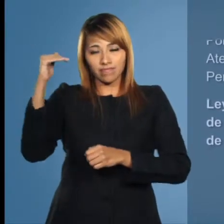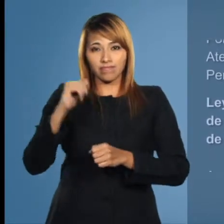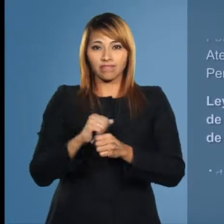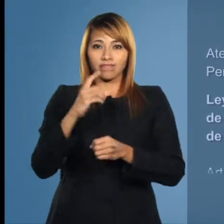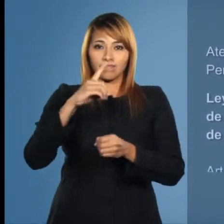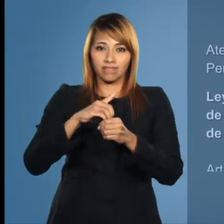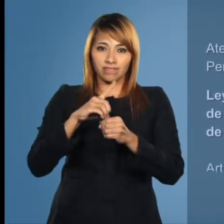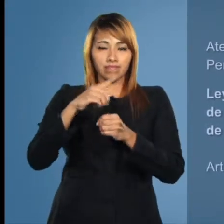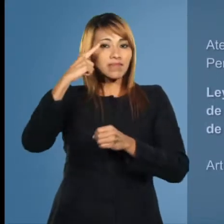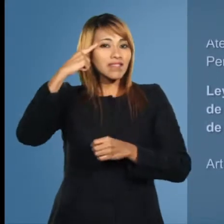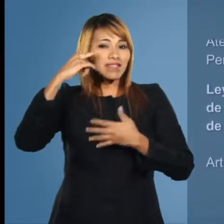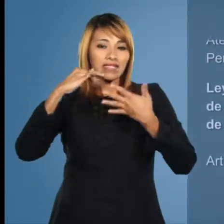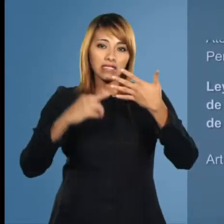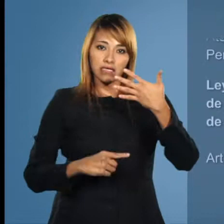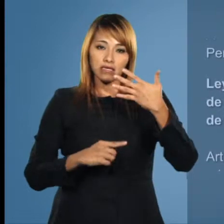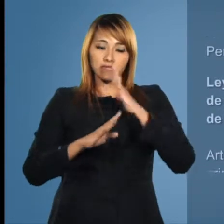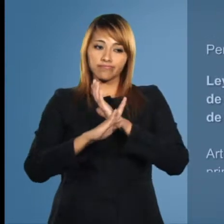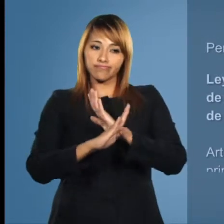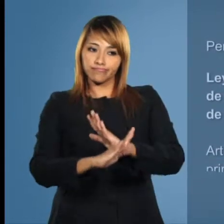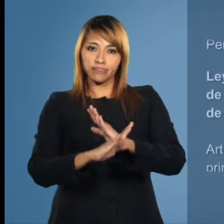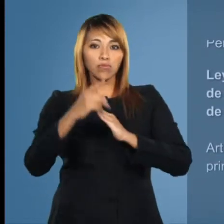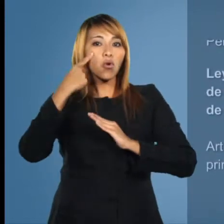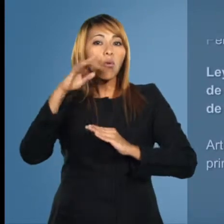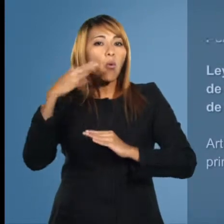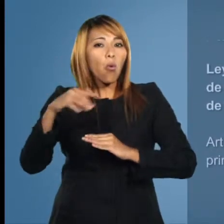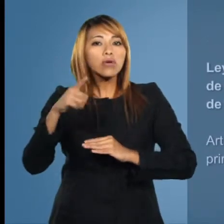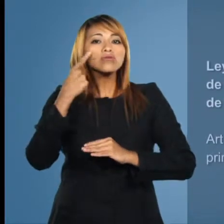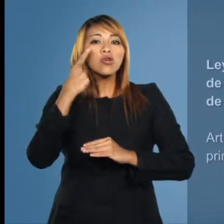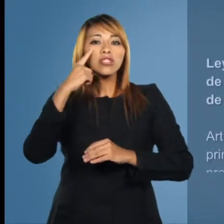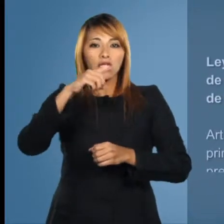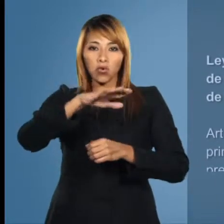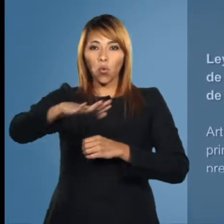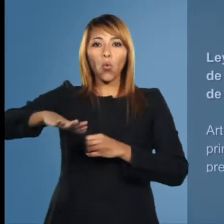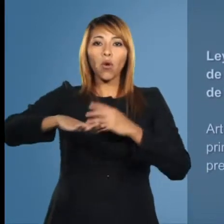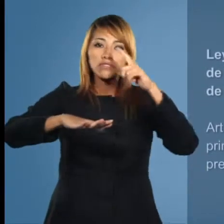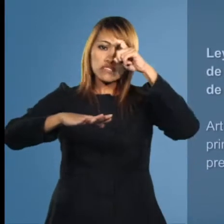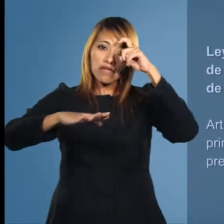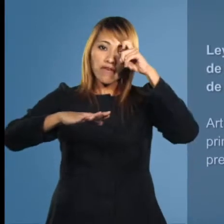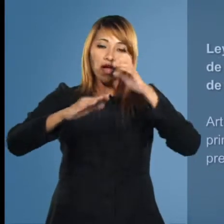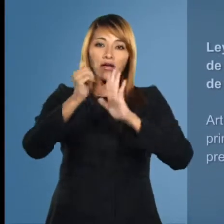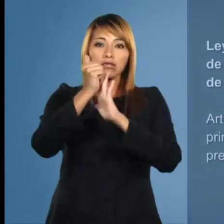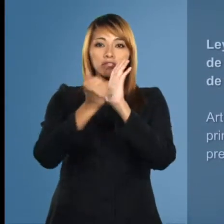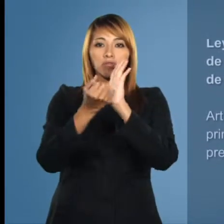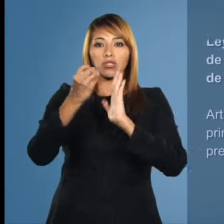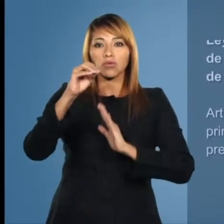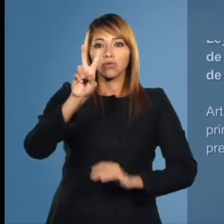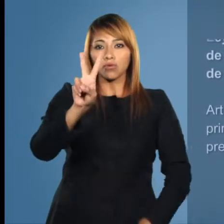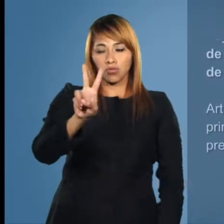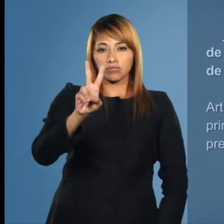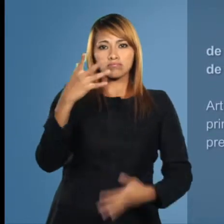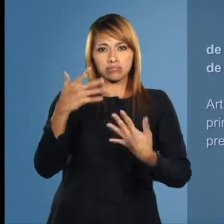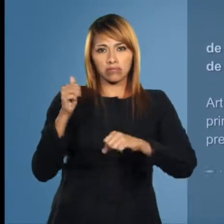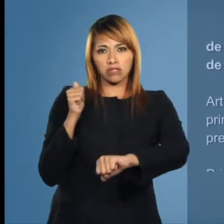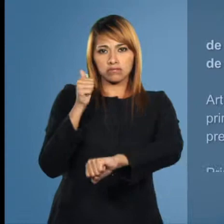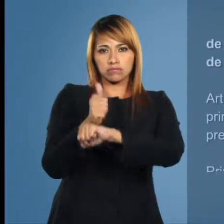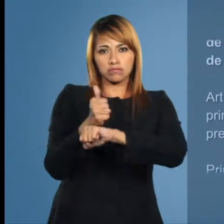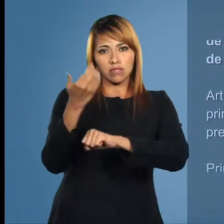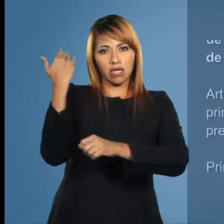Ley General de Prevención de Riesgos en los Lugares de Trabajo. Artículo 2. Se establecen como